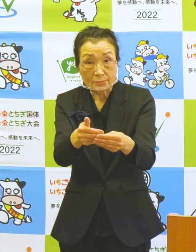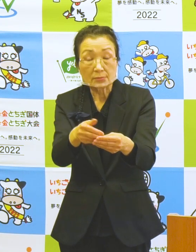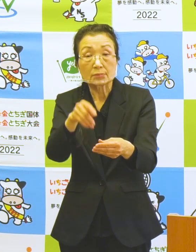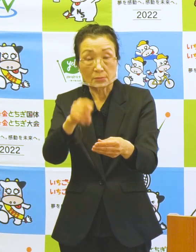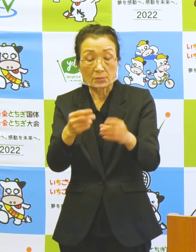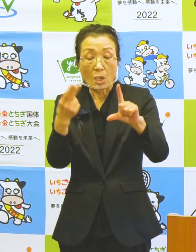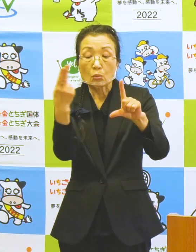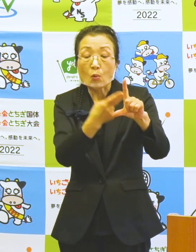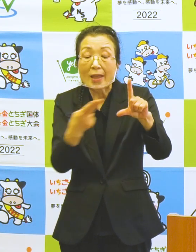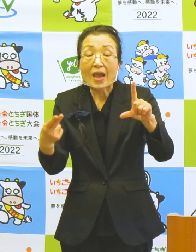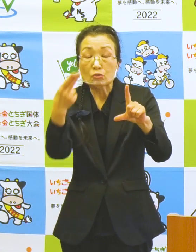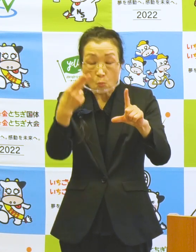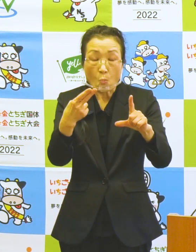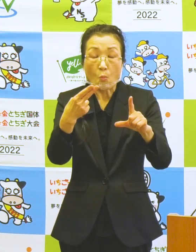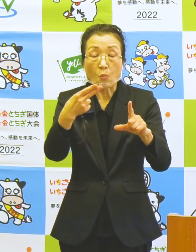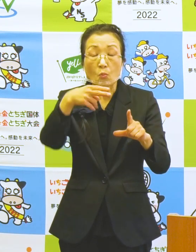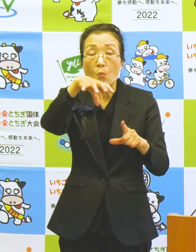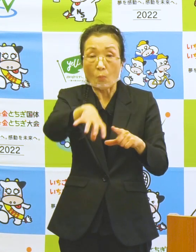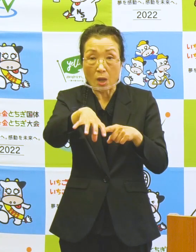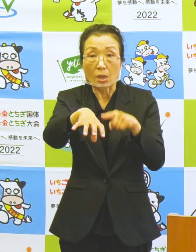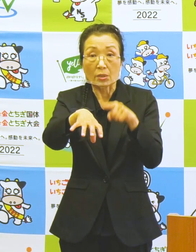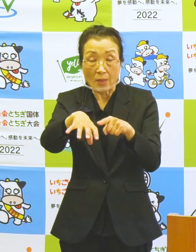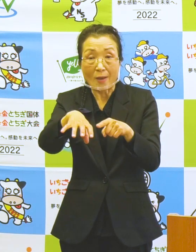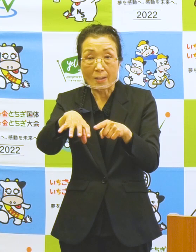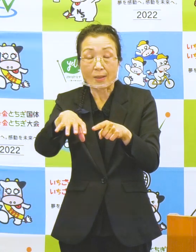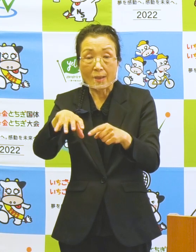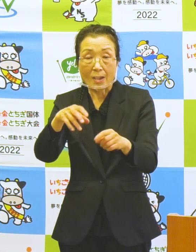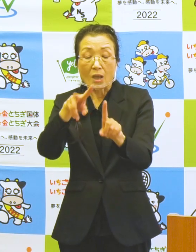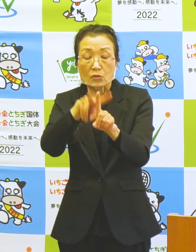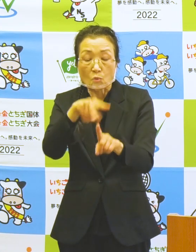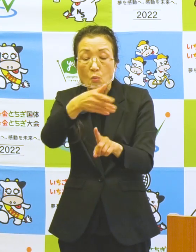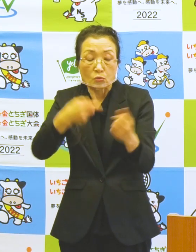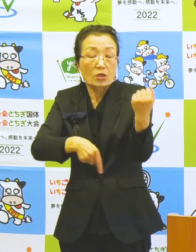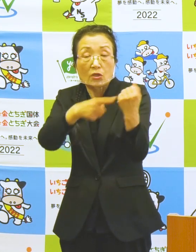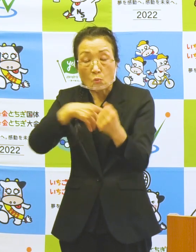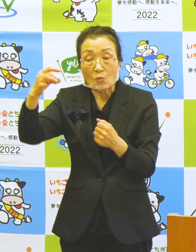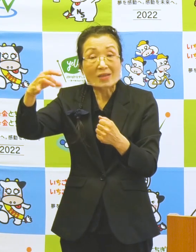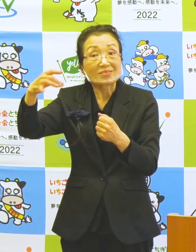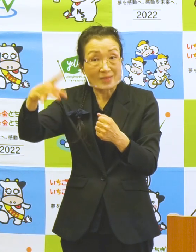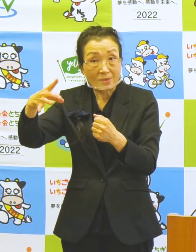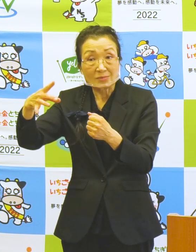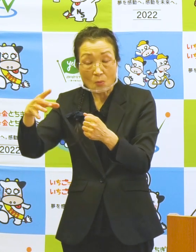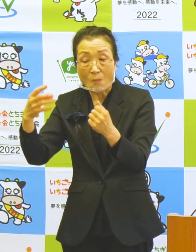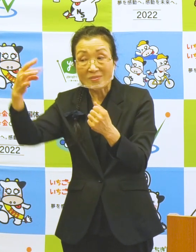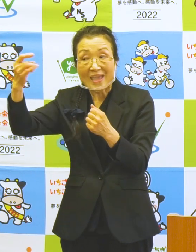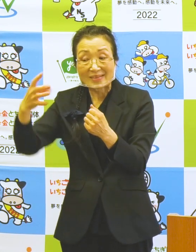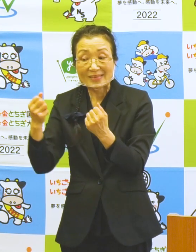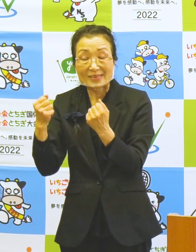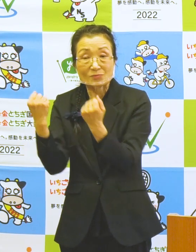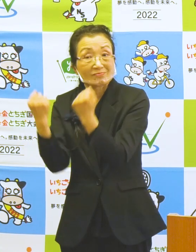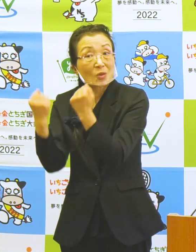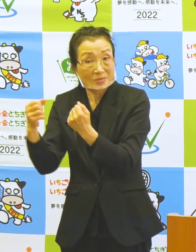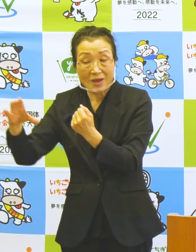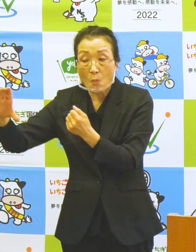トライアスロン競技の会場では、市内の小水力発電で充電した電気自動車を活用します